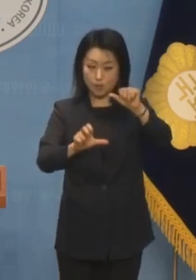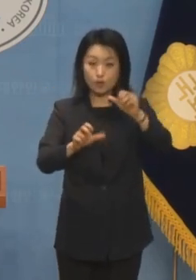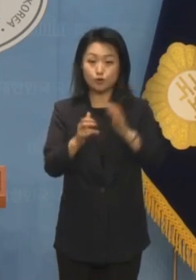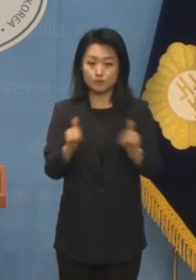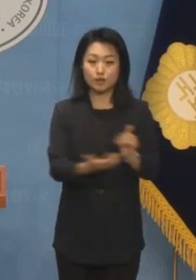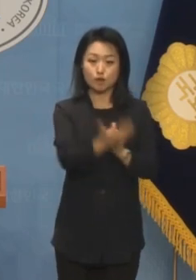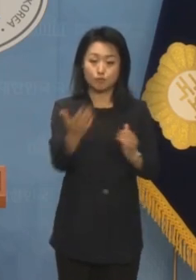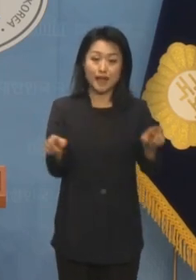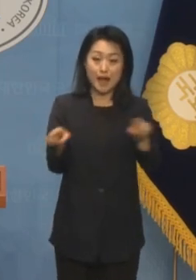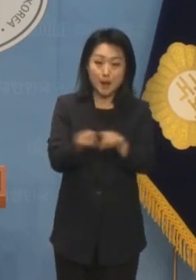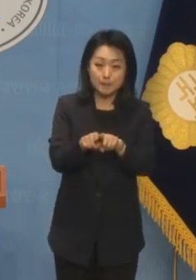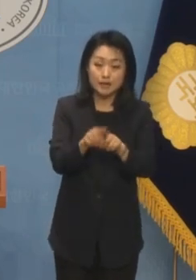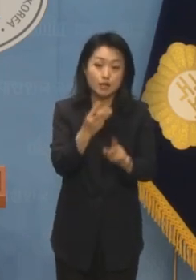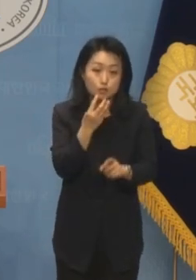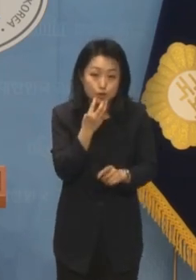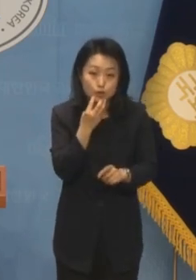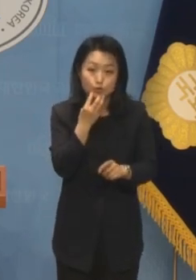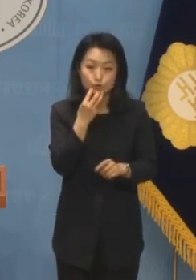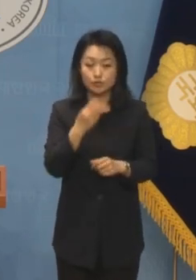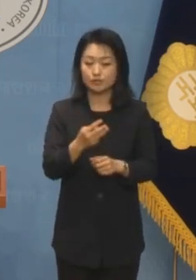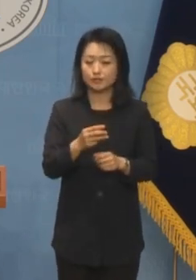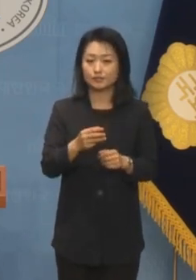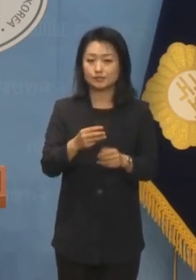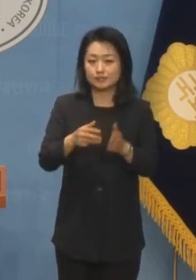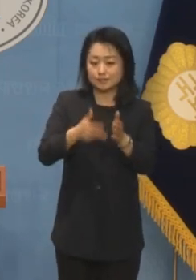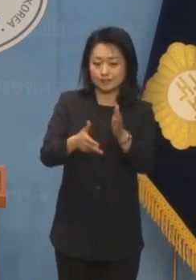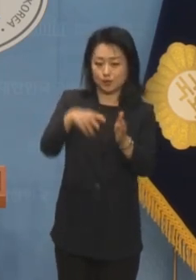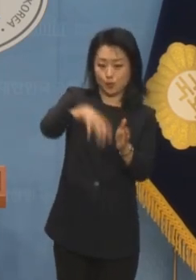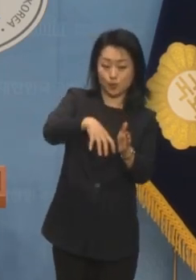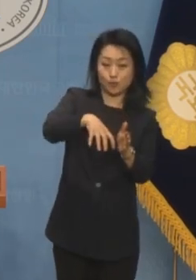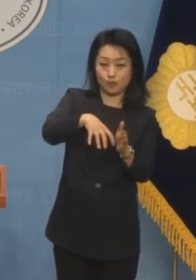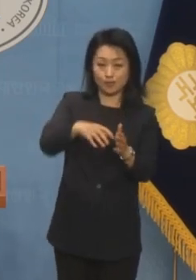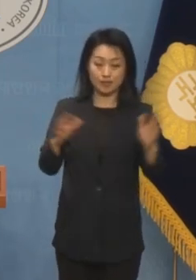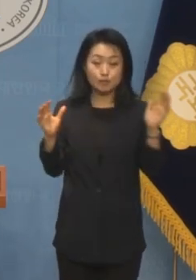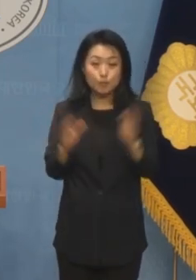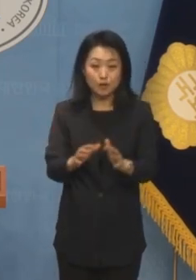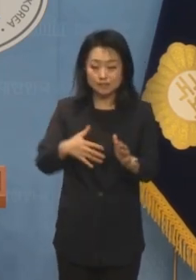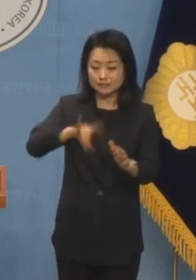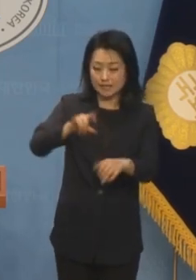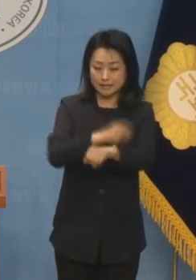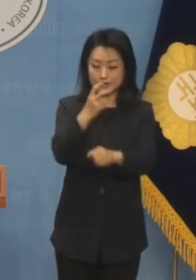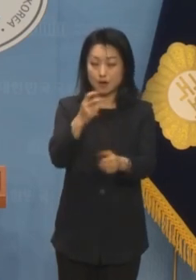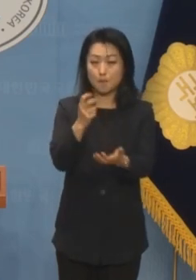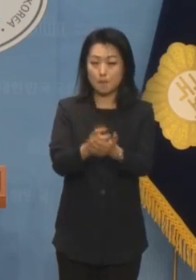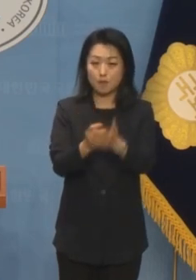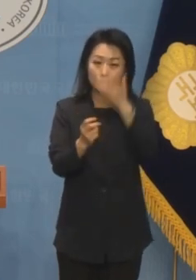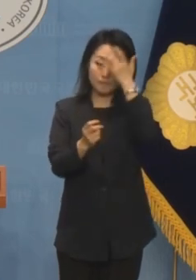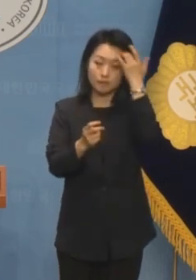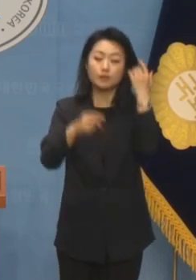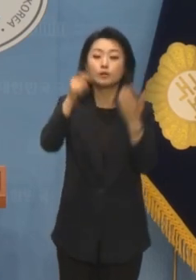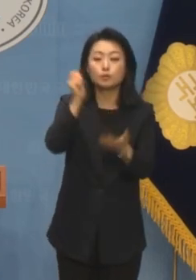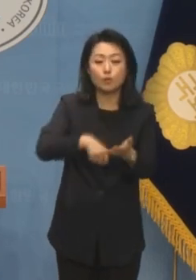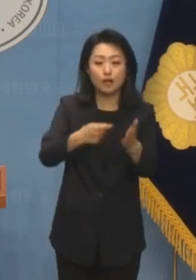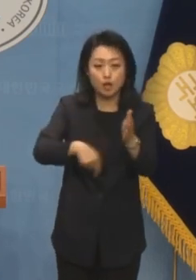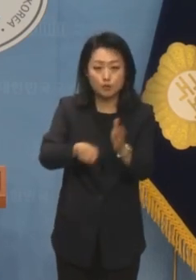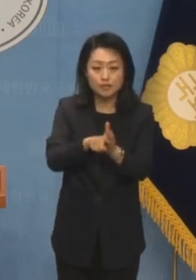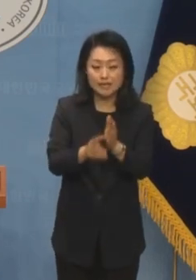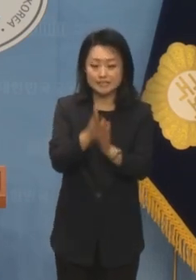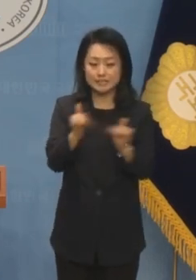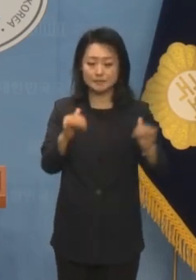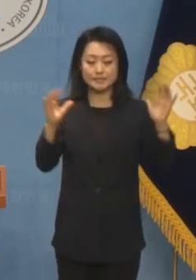서겠습니다. 서울 숭례문과 서울역 부근에서 열릴 최혜병 특검법 통과를 위한 대규모